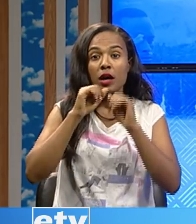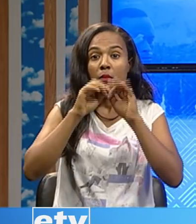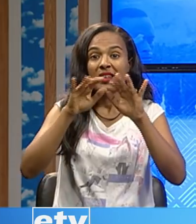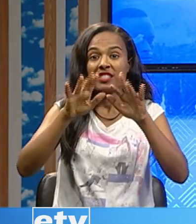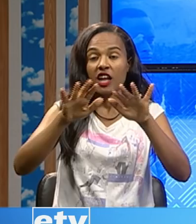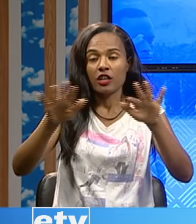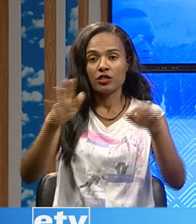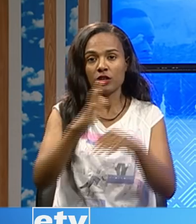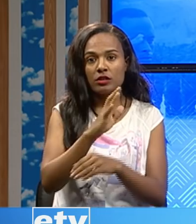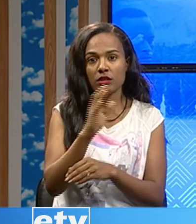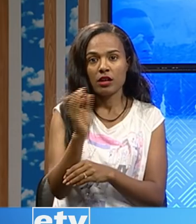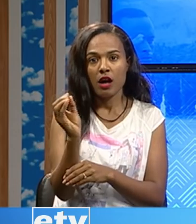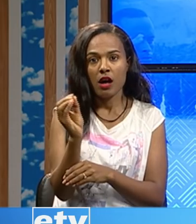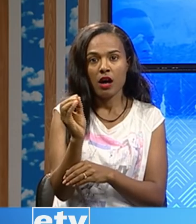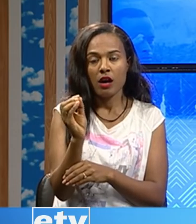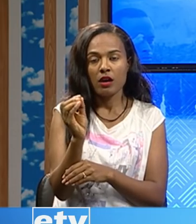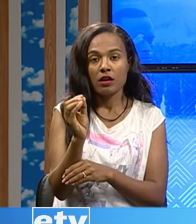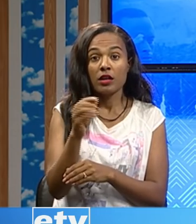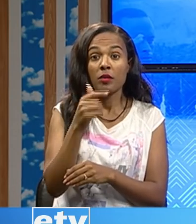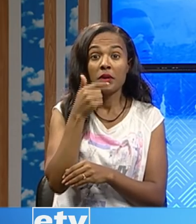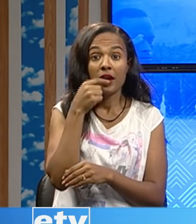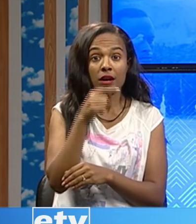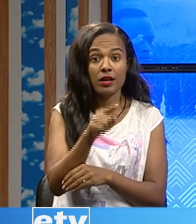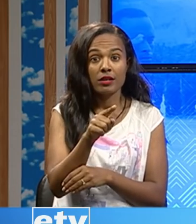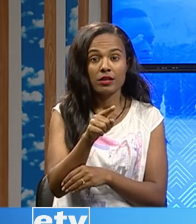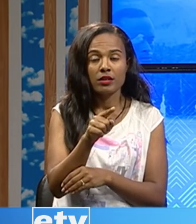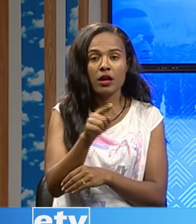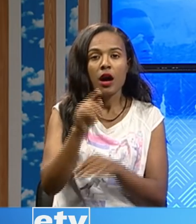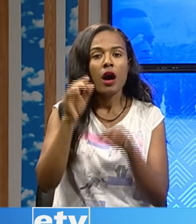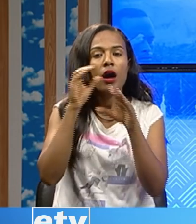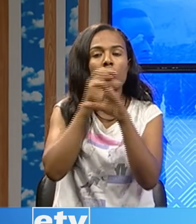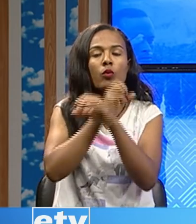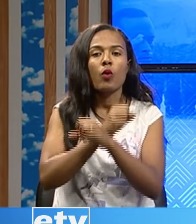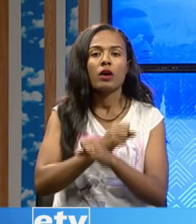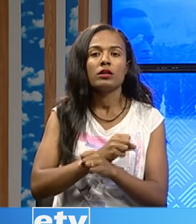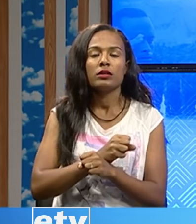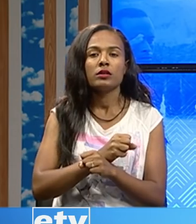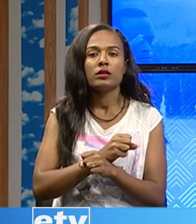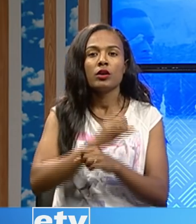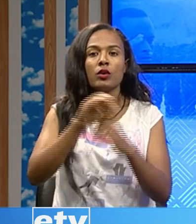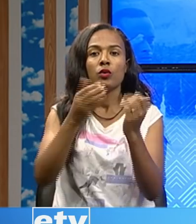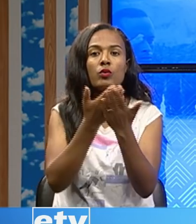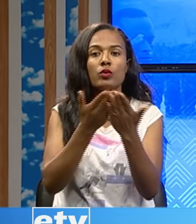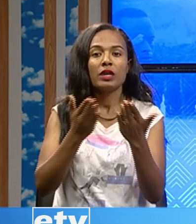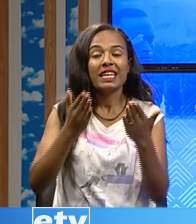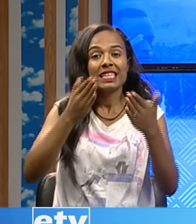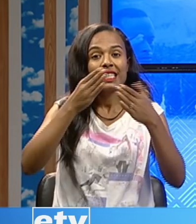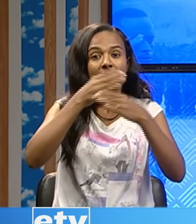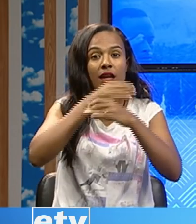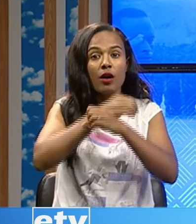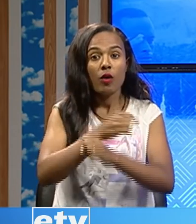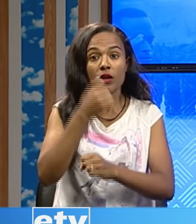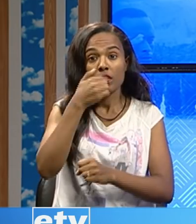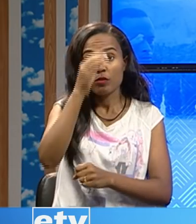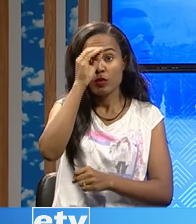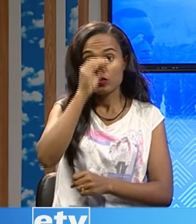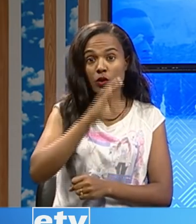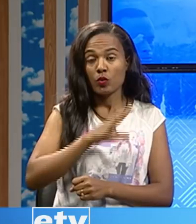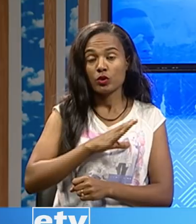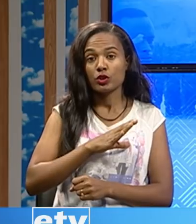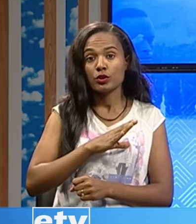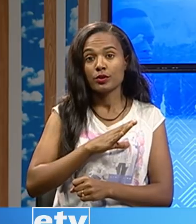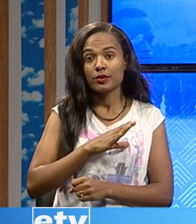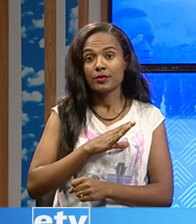ለማስተራጨትና ለማስተጣቅ አልቋል ሁሉ ነገር ተጠናቋል የሚሉ ሰዎች